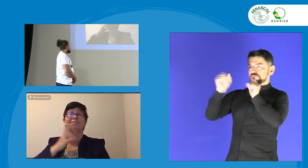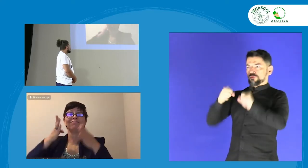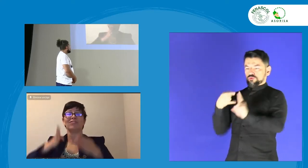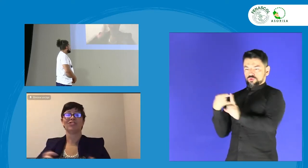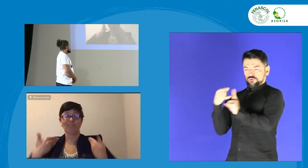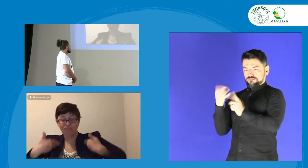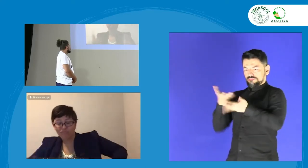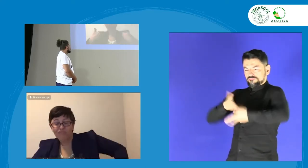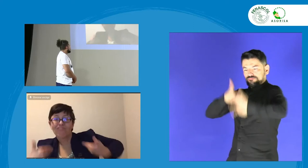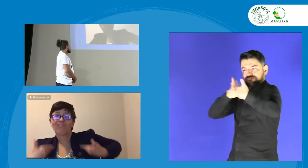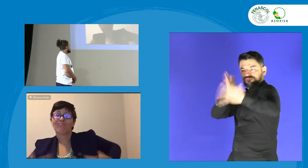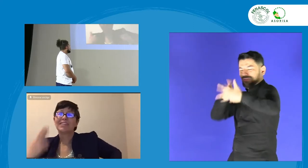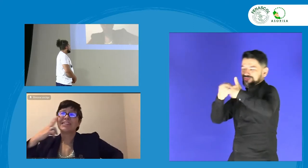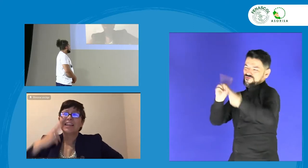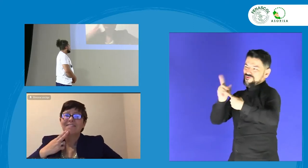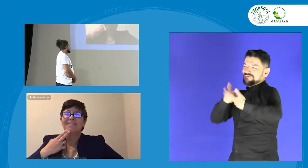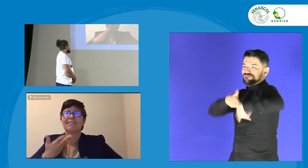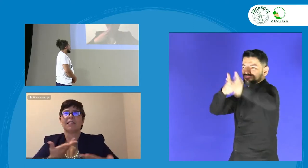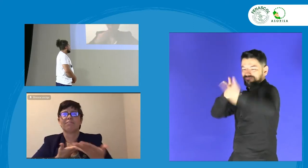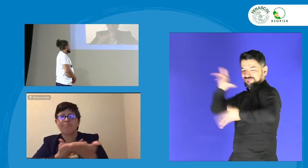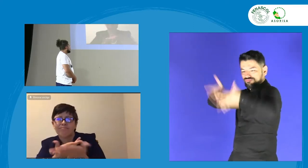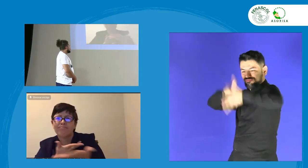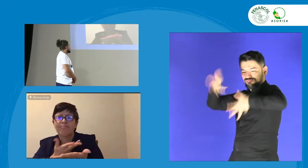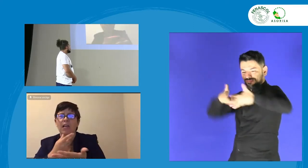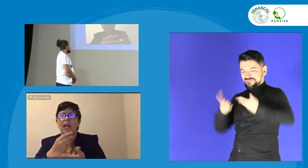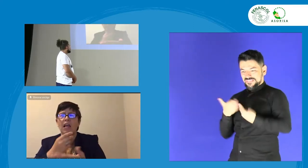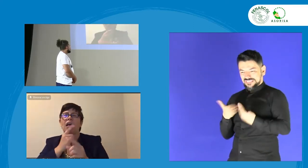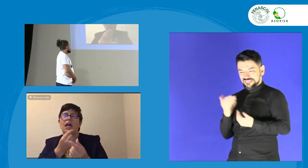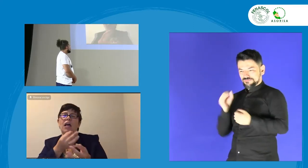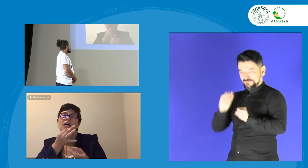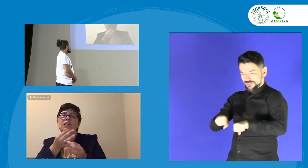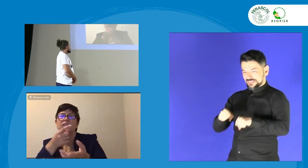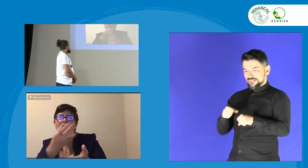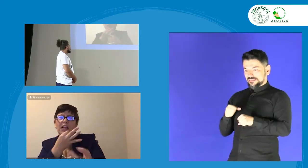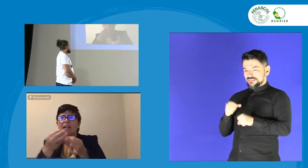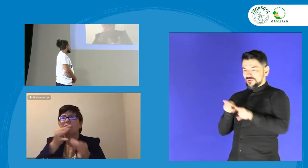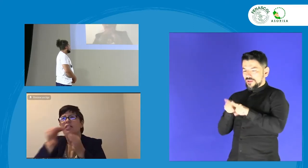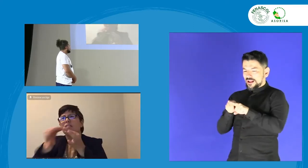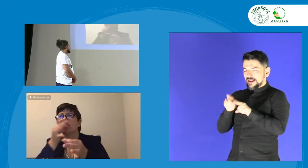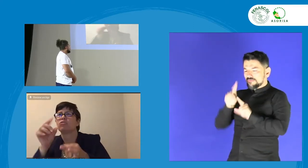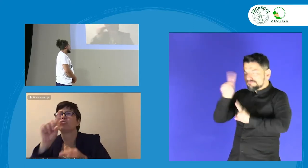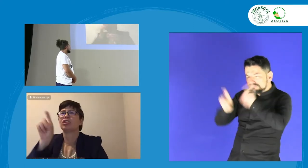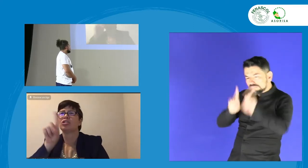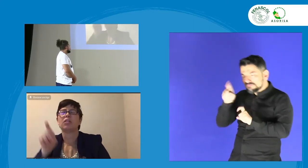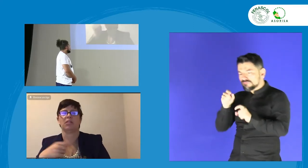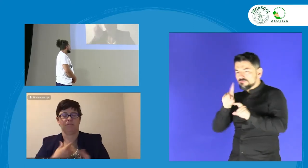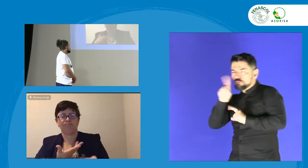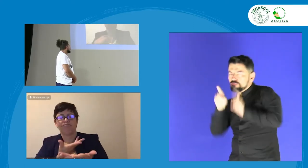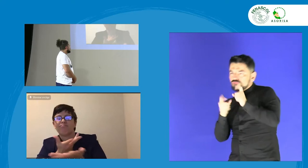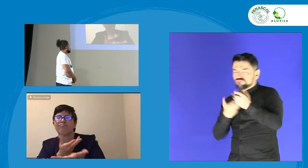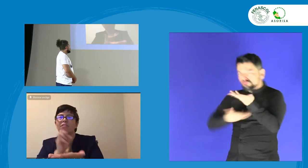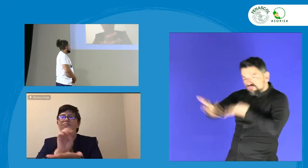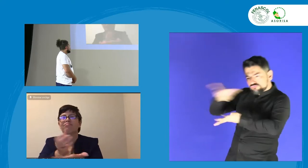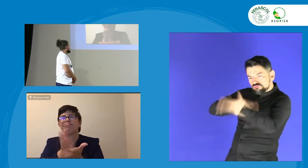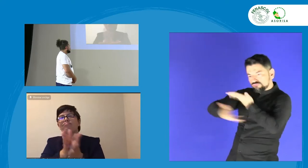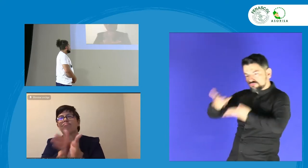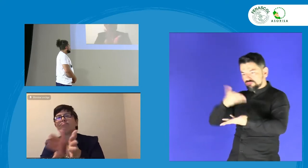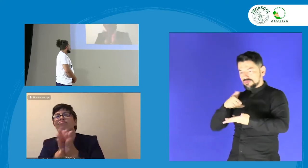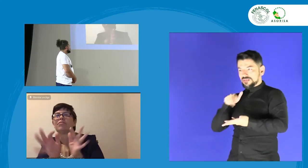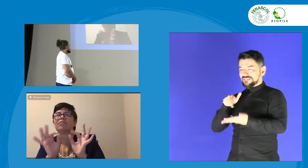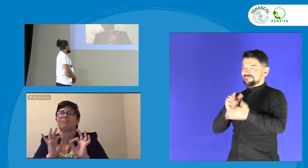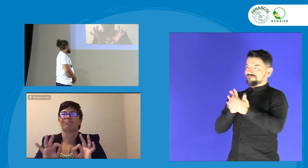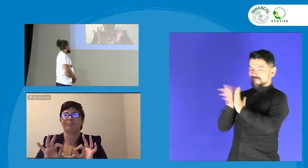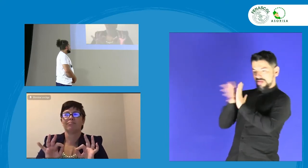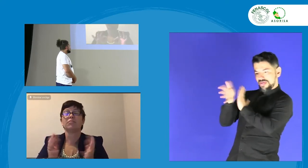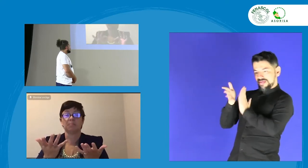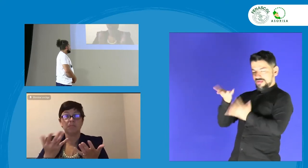lengua, ¿no? Obviamente, si queda muy lejos, pues también se puede hacer a través de la internet y que lo primero sea esto, que exista